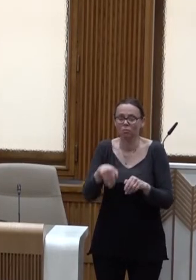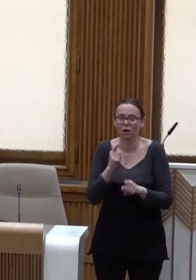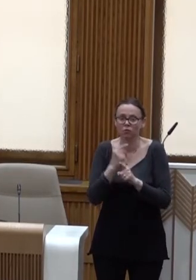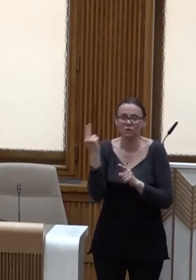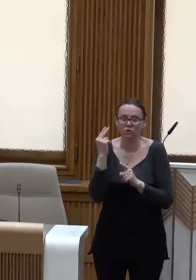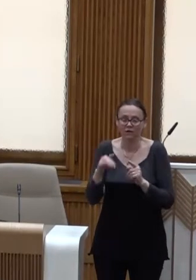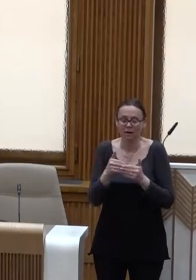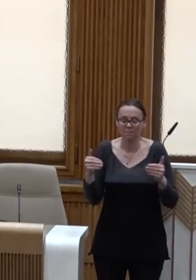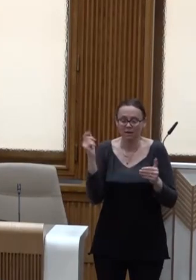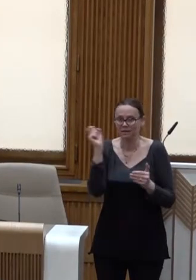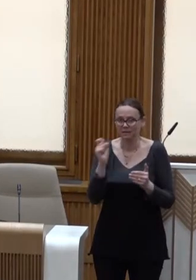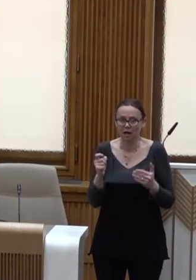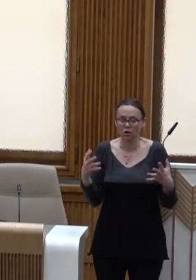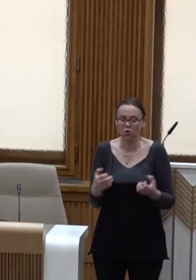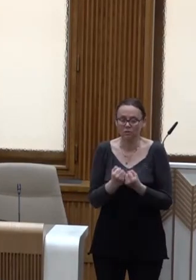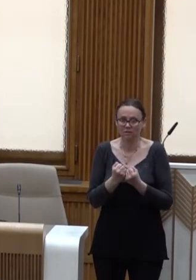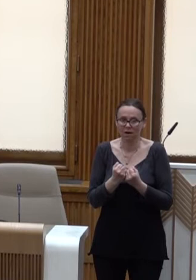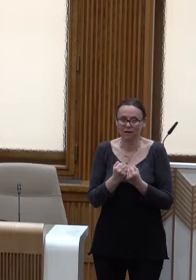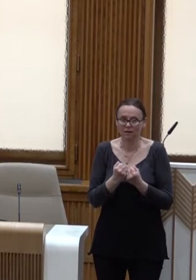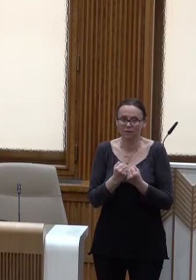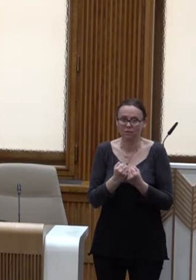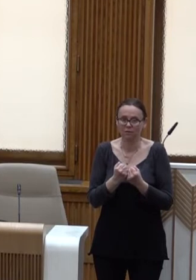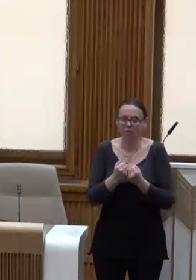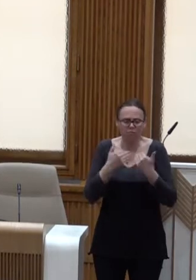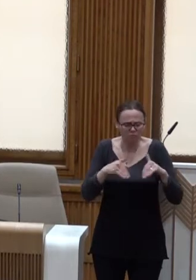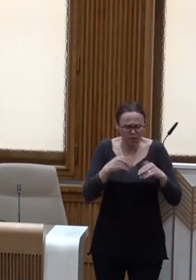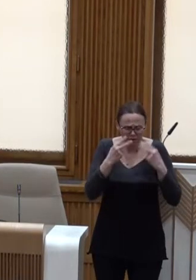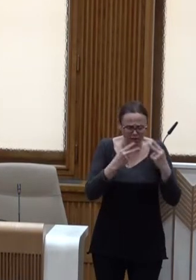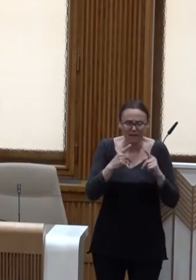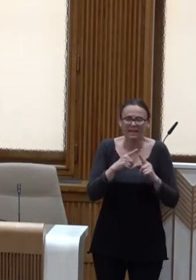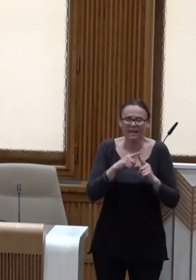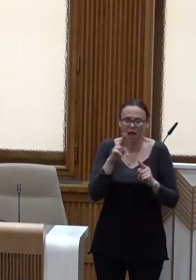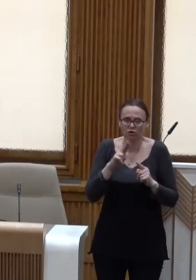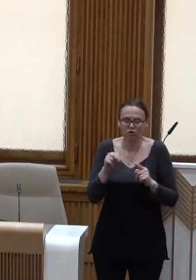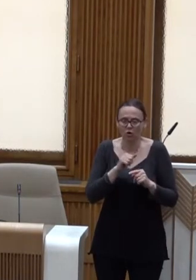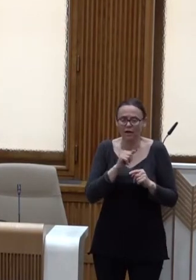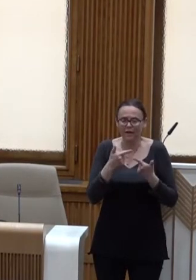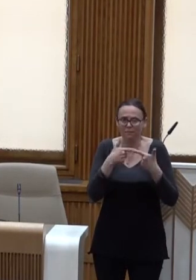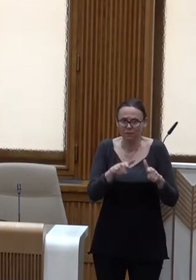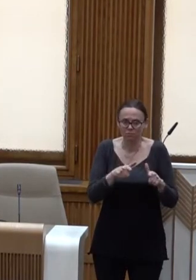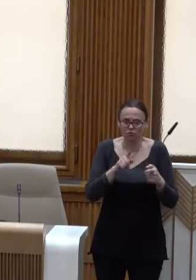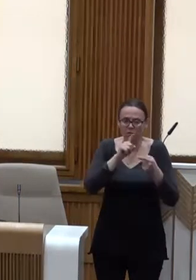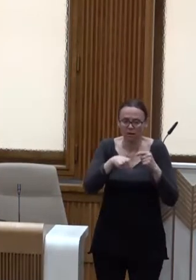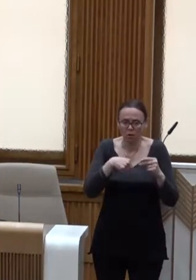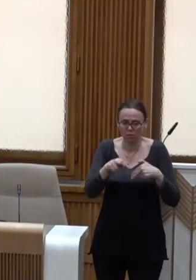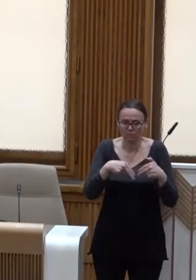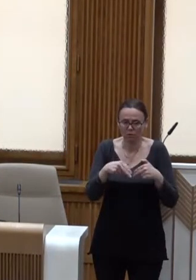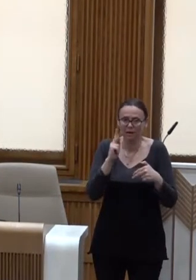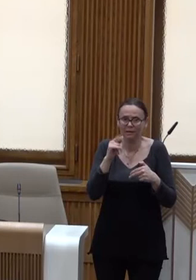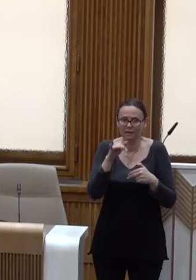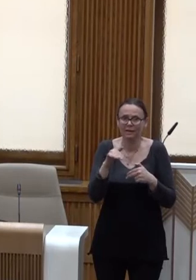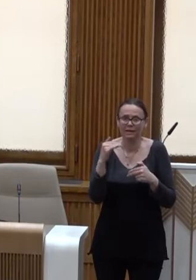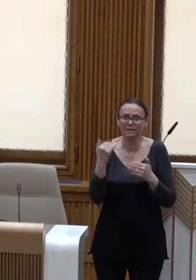meji z Italijo ustvariti triažo in prepuščati pač blagovni promet, ki gre za Slovenijo. Tukaj se strinjam